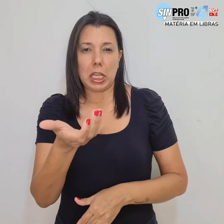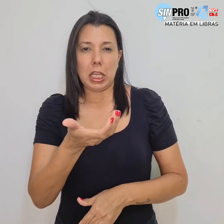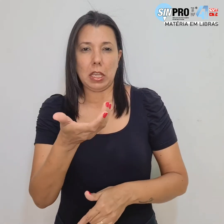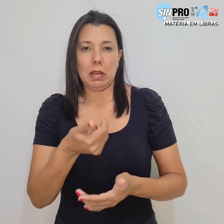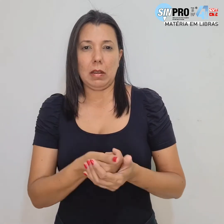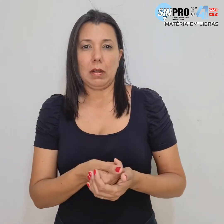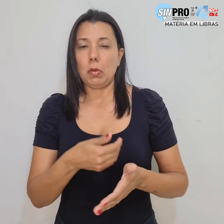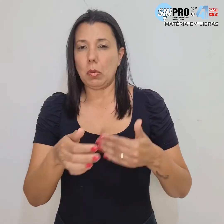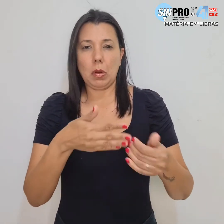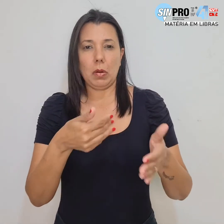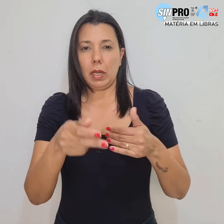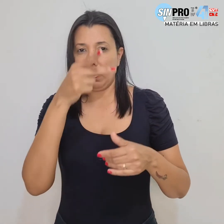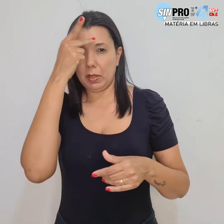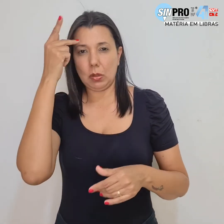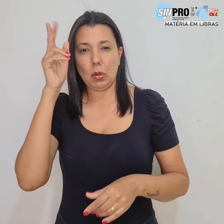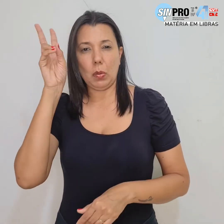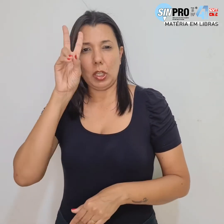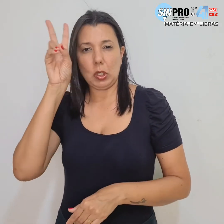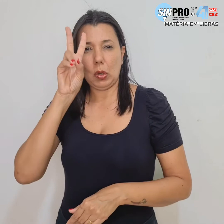o berço do histórico e malfadado